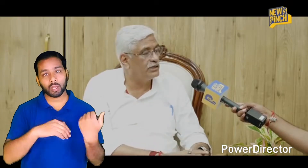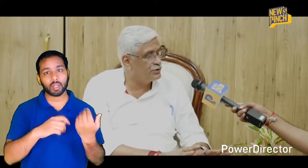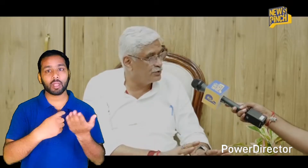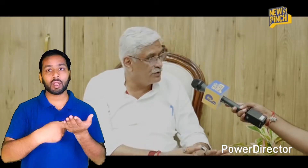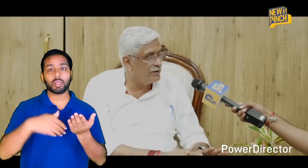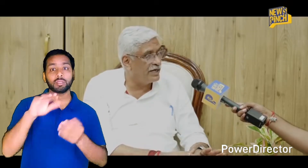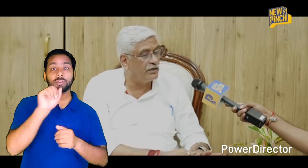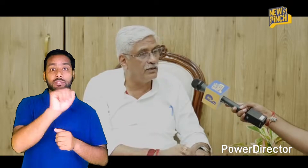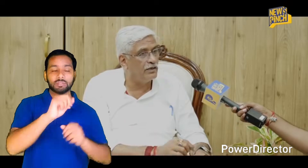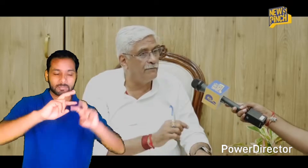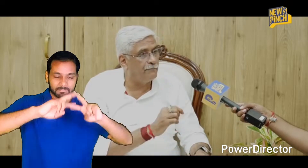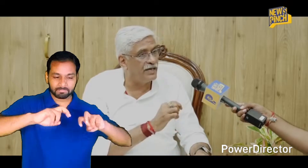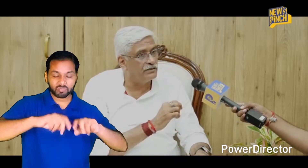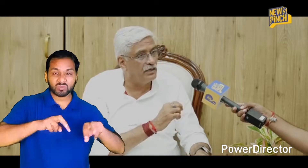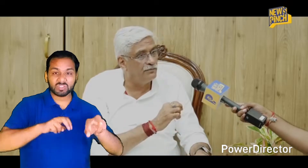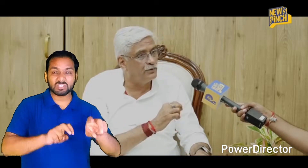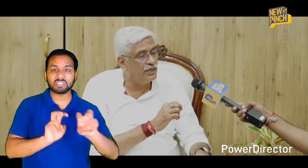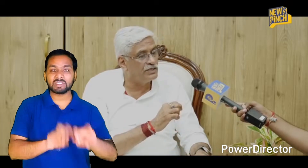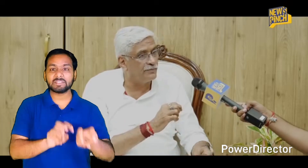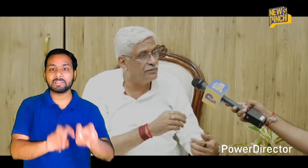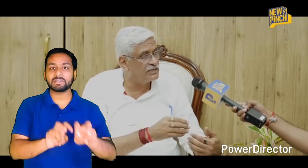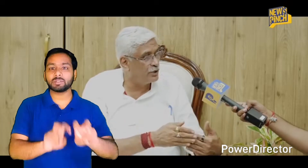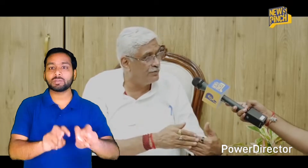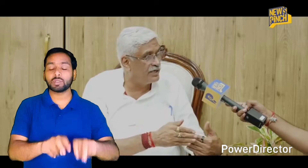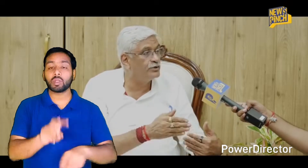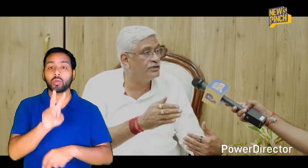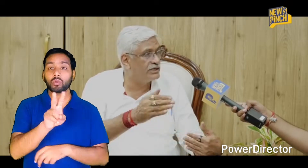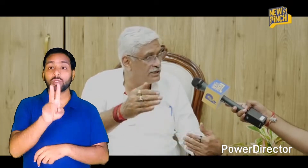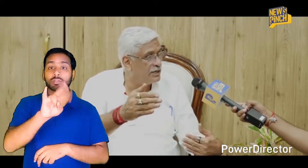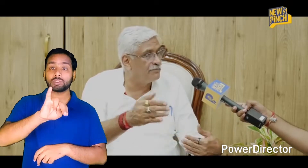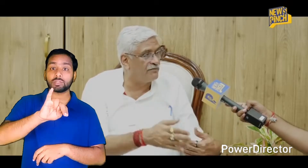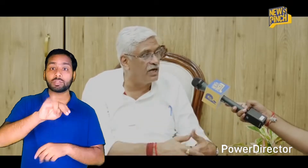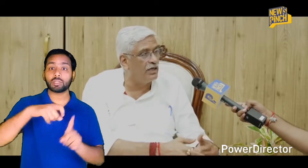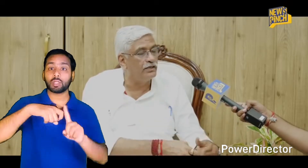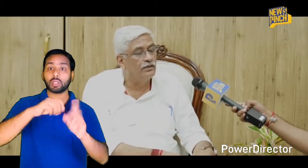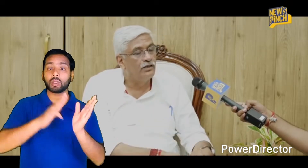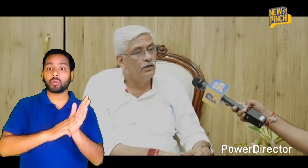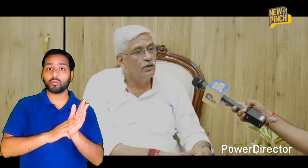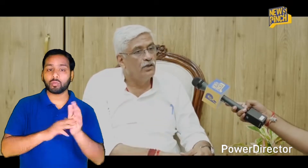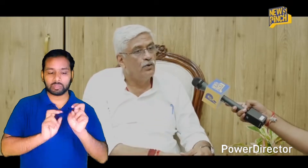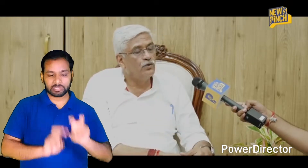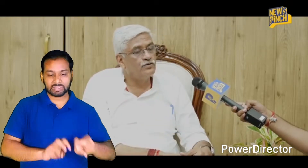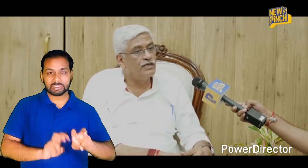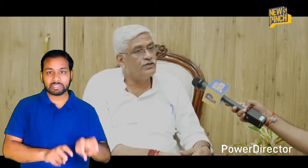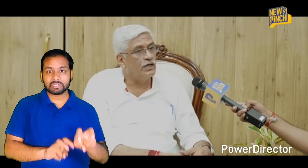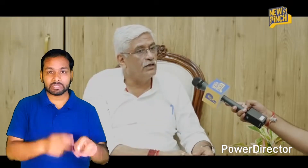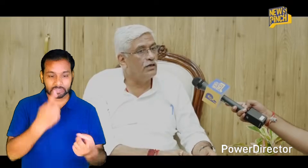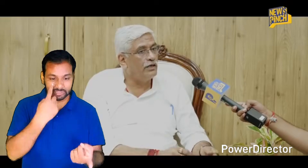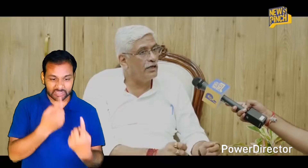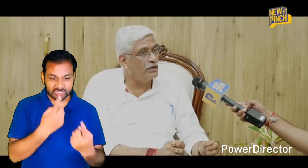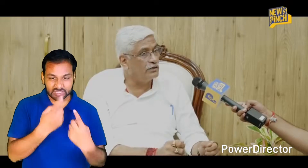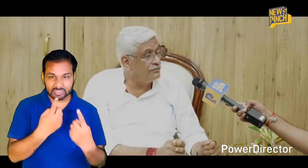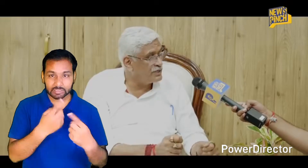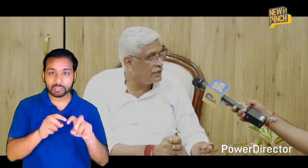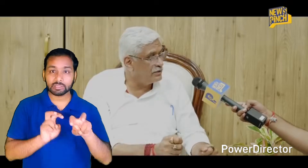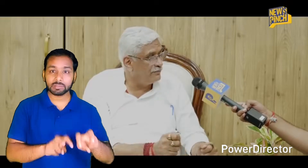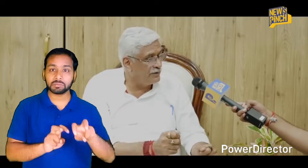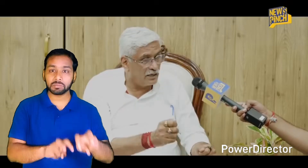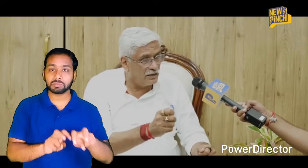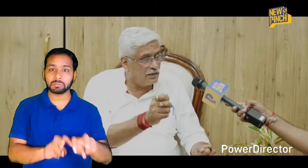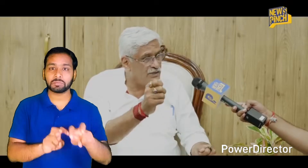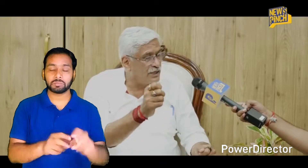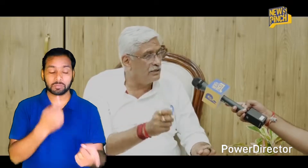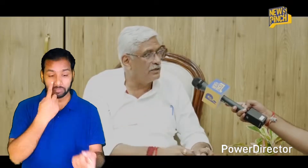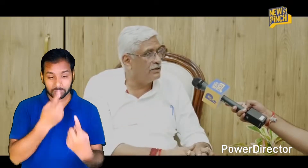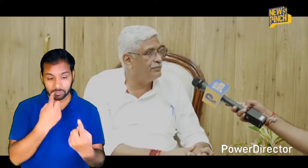कई दिन तक जोधपुर में रह करके पैदल पूरे 26 किलोमीटर जो इस नदी का प्रवाह है उसमें चल करके, कदम से कदम